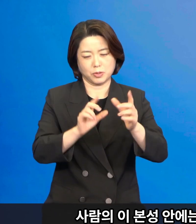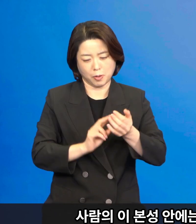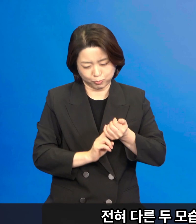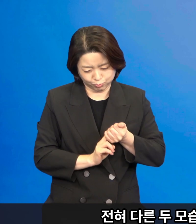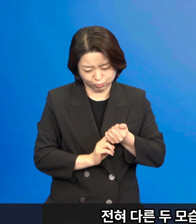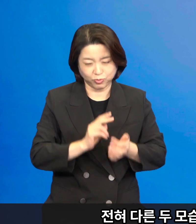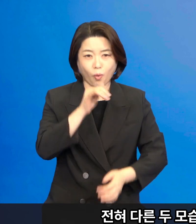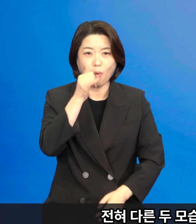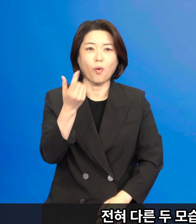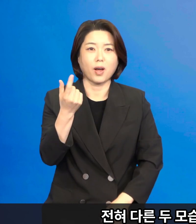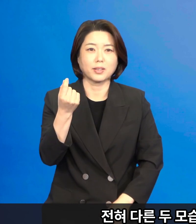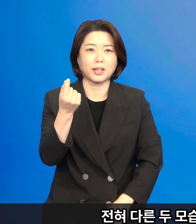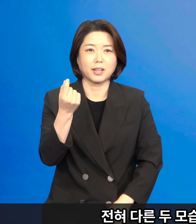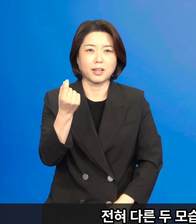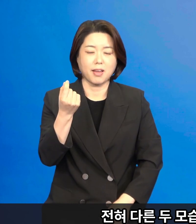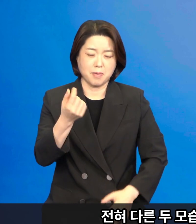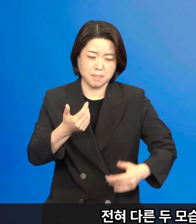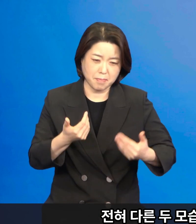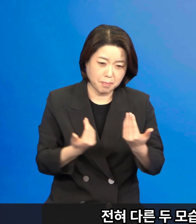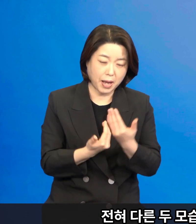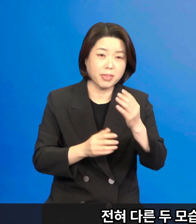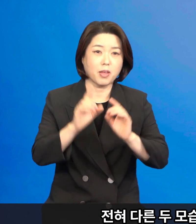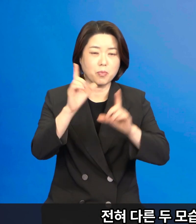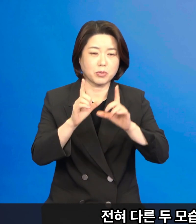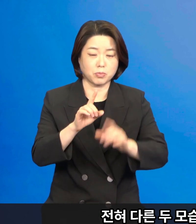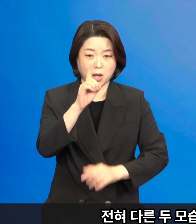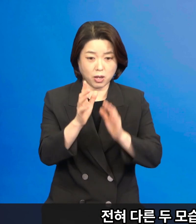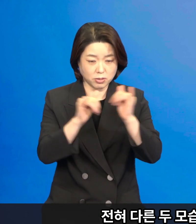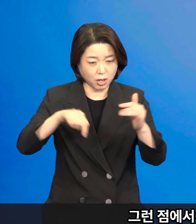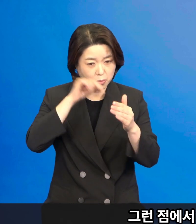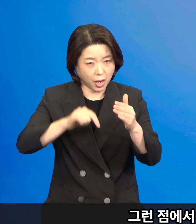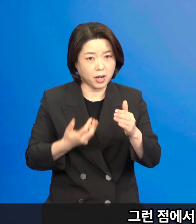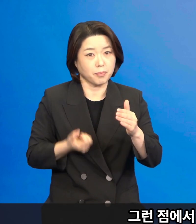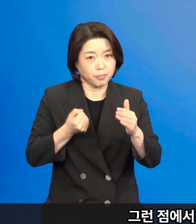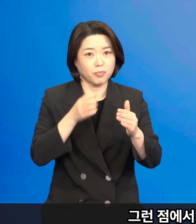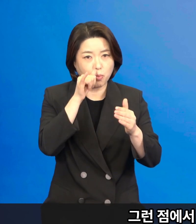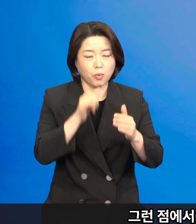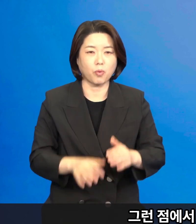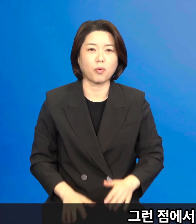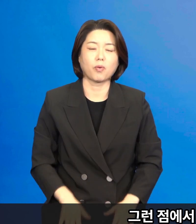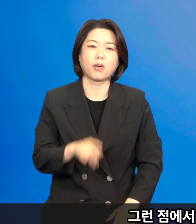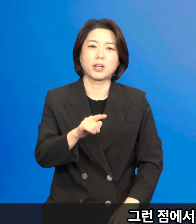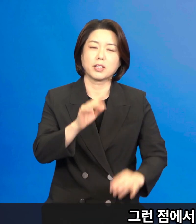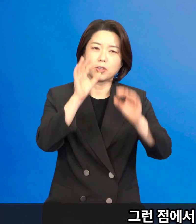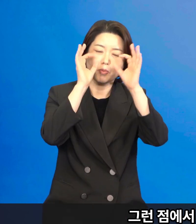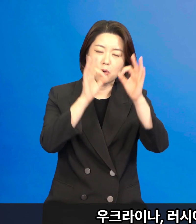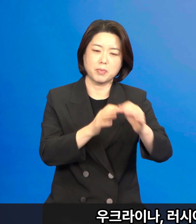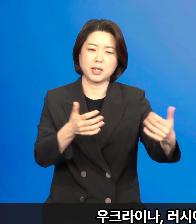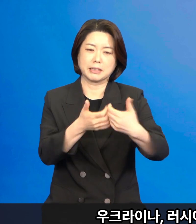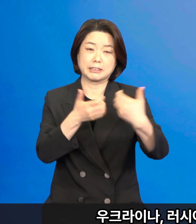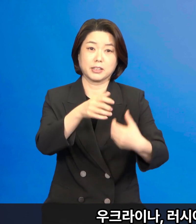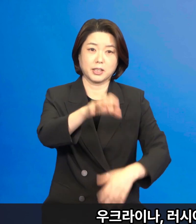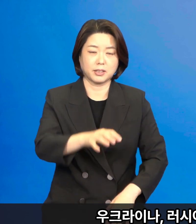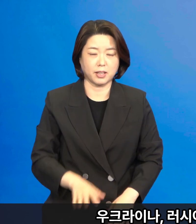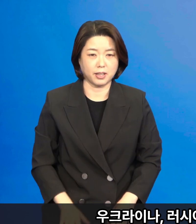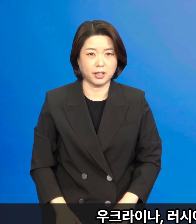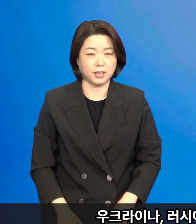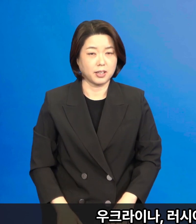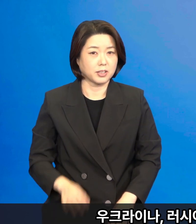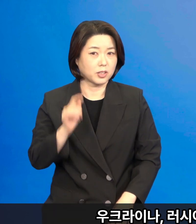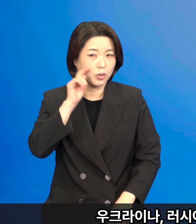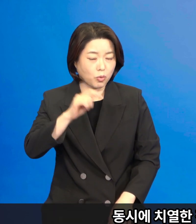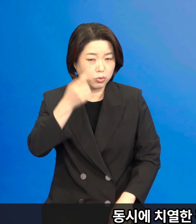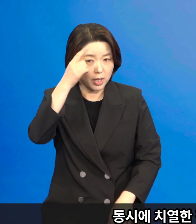있어요. 전혀 다른 두 모습이 한 사람 안에 나타납니다. 그런 점에서 이 전쟁터, 우리가 지금 우크라이나 러시아를 위해서